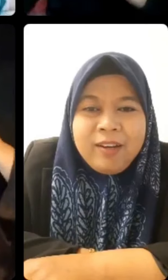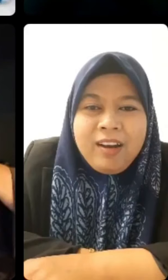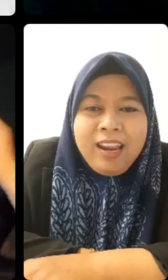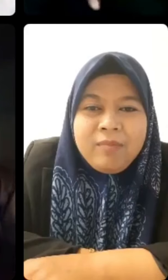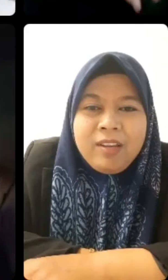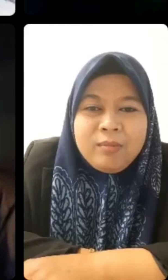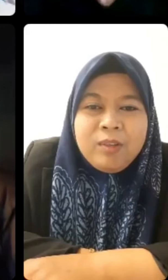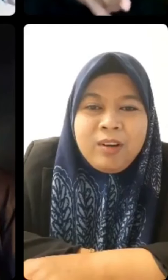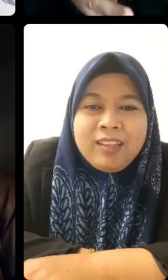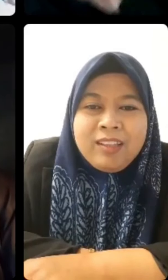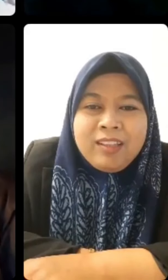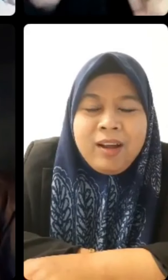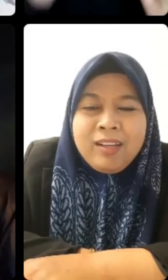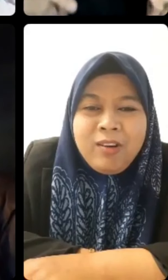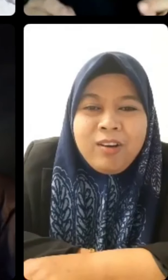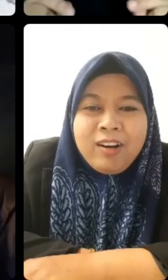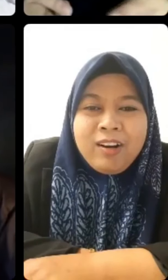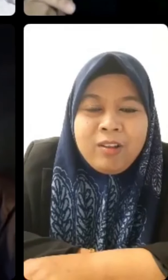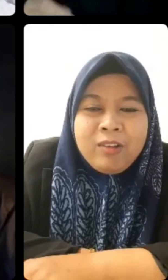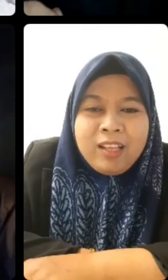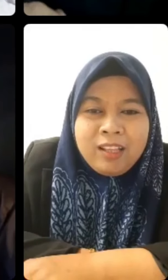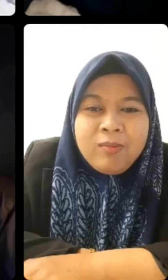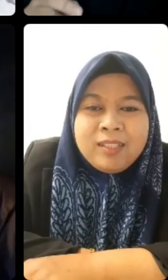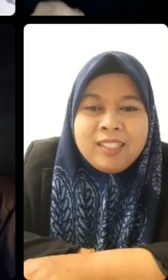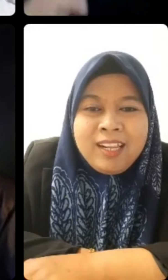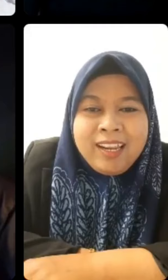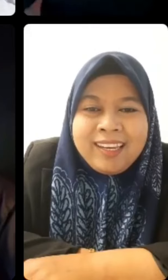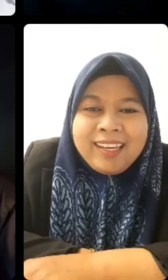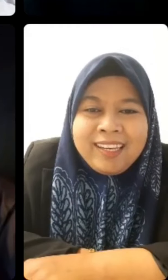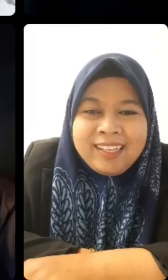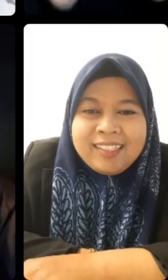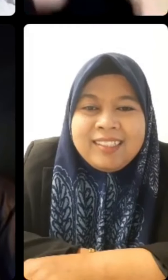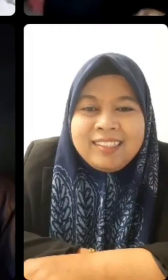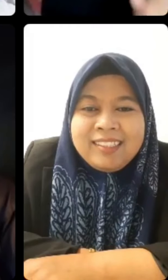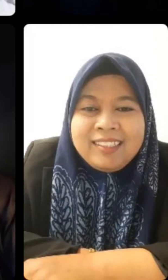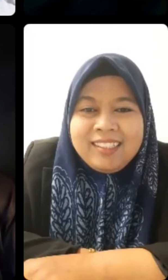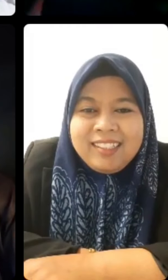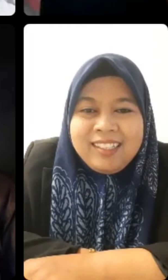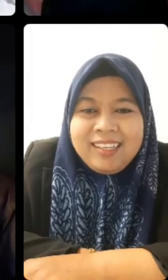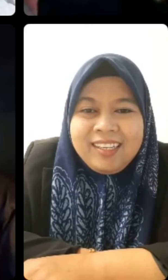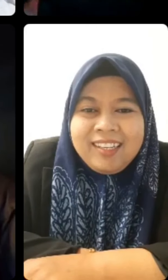Share kepada orang lain. Biar semua orang tahu. Banyak orang dekat luar tu yang tak tahu bahasa isyarat.